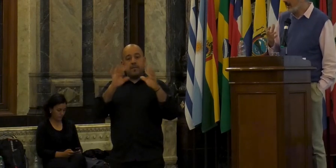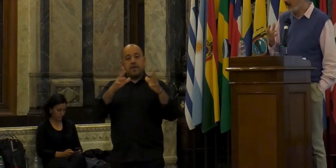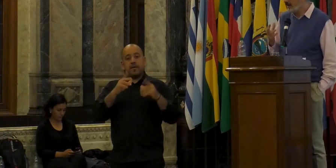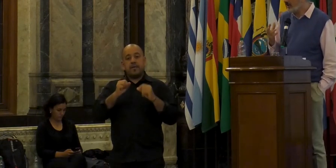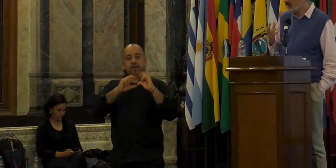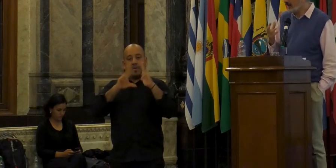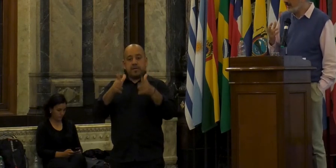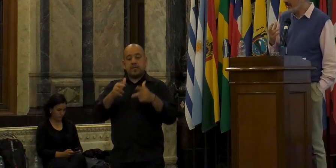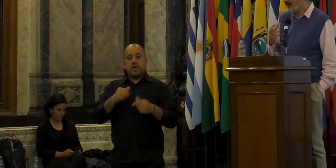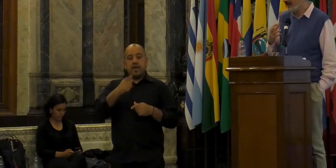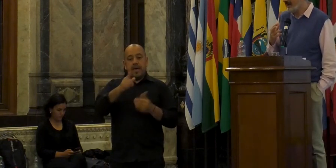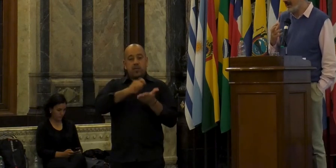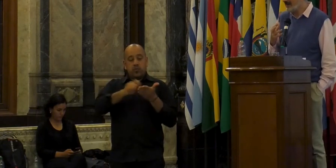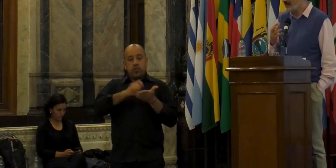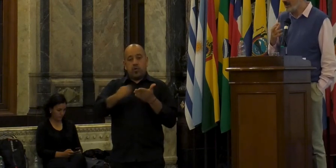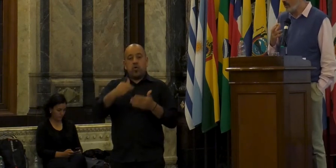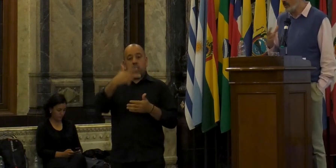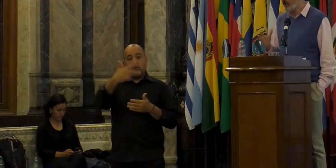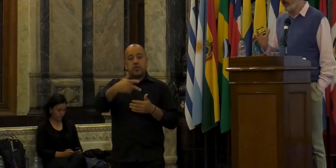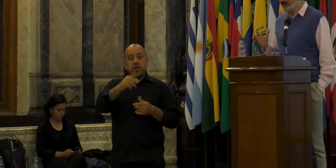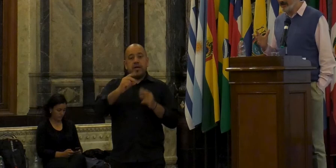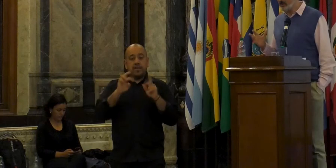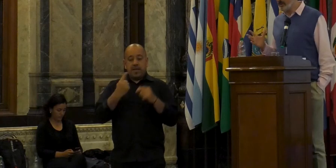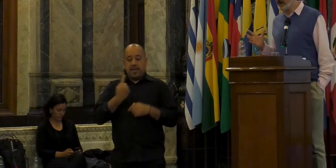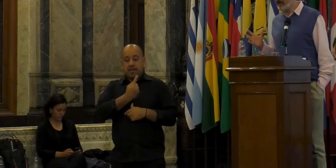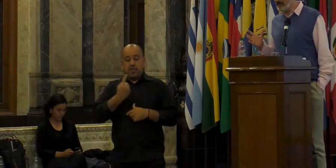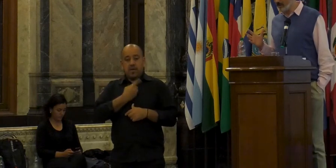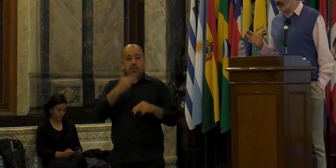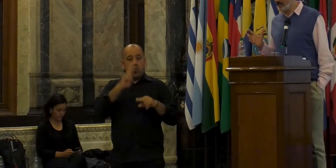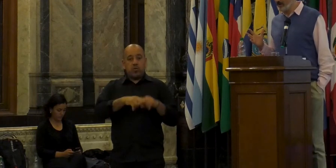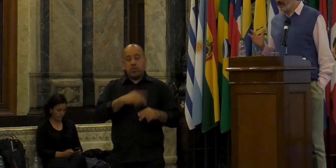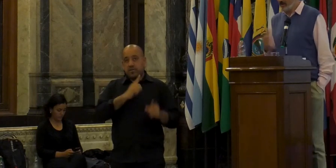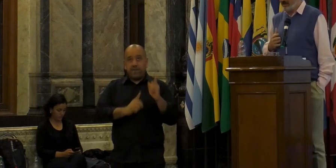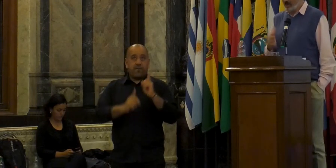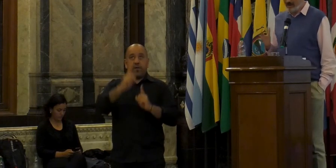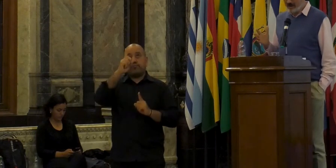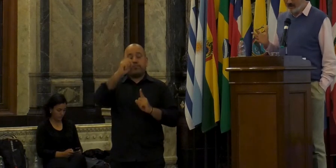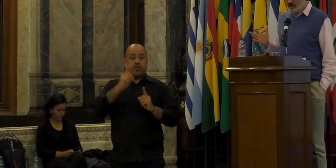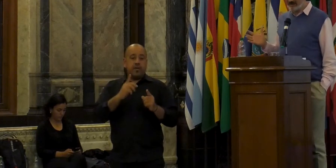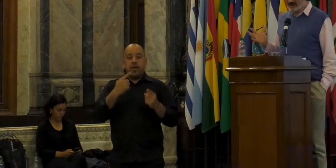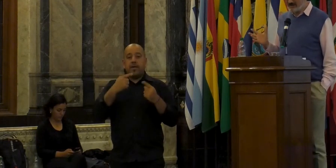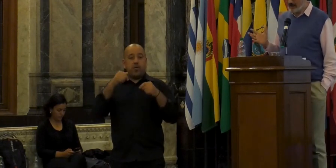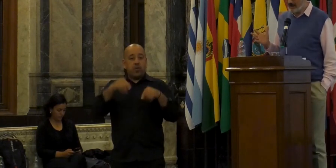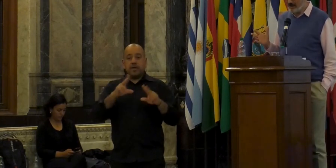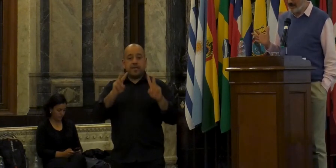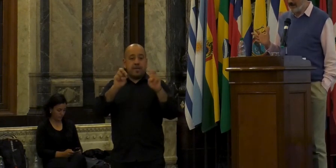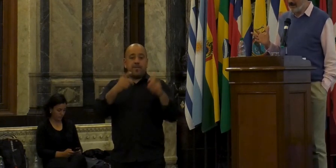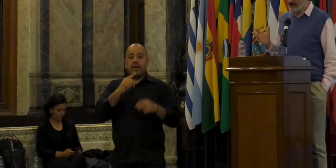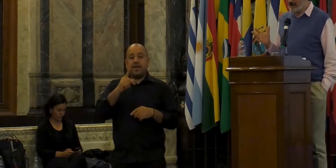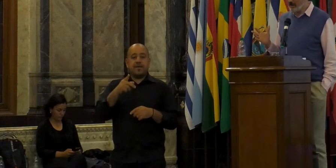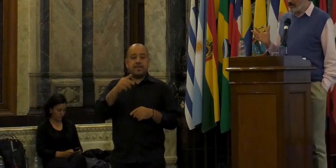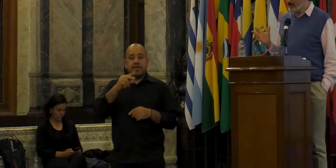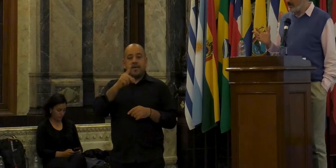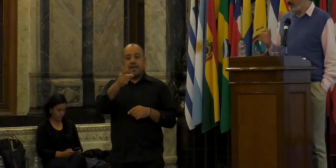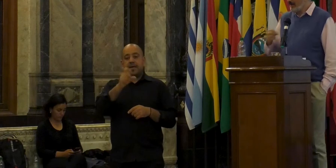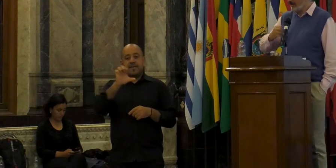decía Hochschild, dice, la intimidad murió y subió al cielo. Hoy día es súper sexy hablar del